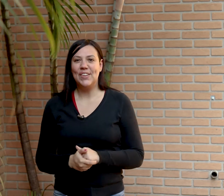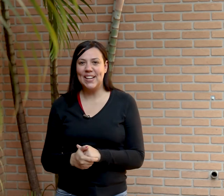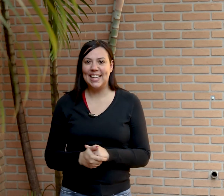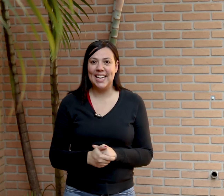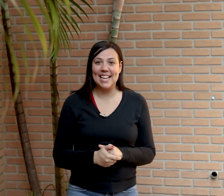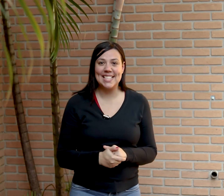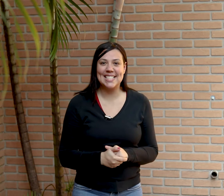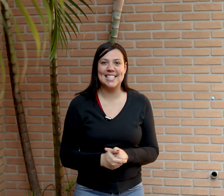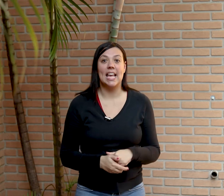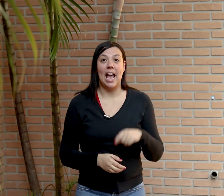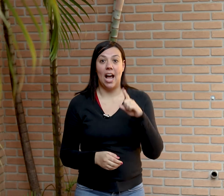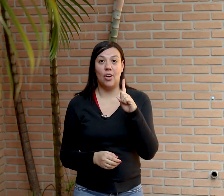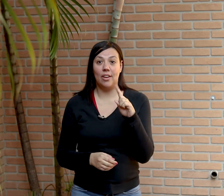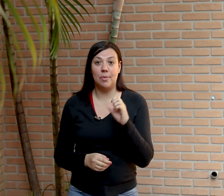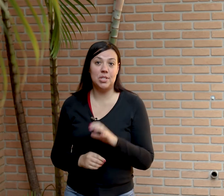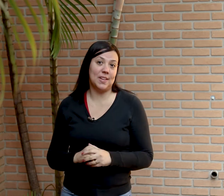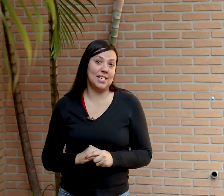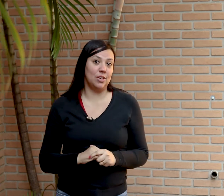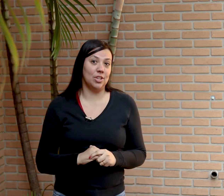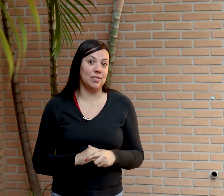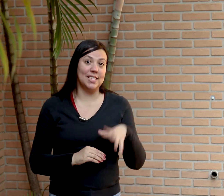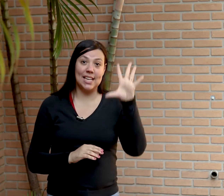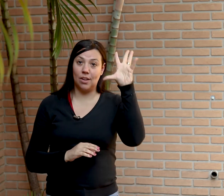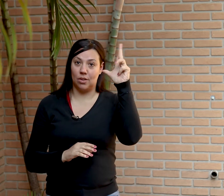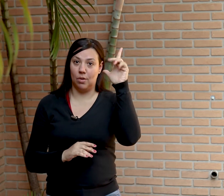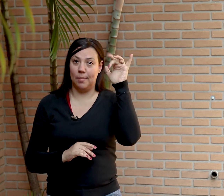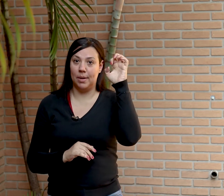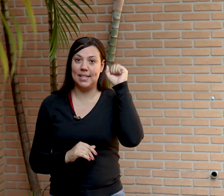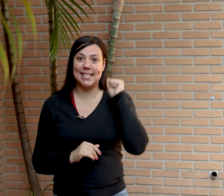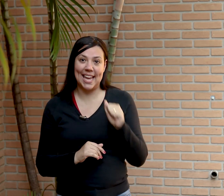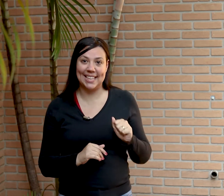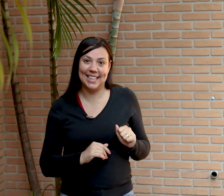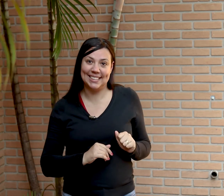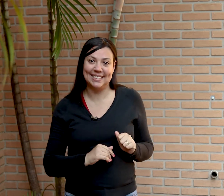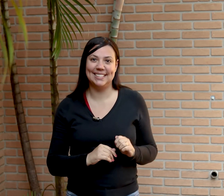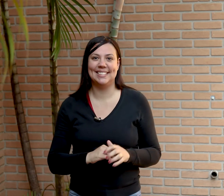Oi, crianças! Agora vamos fazer o nosso versículo com a mão esquerda.